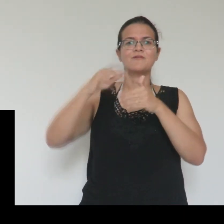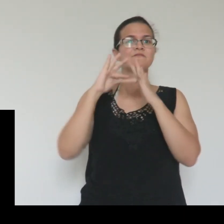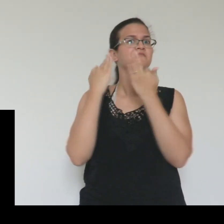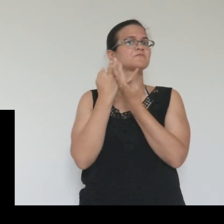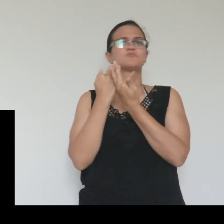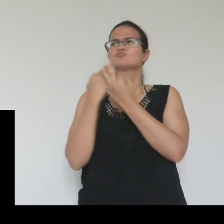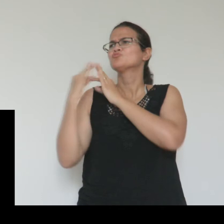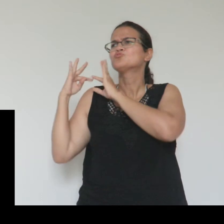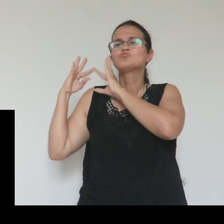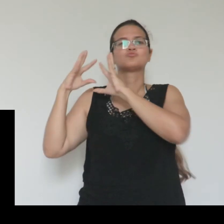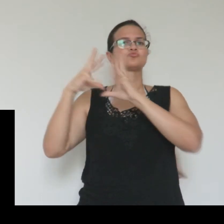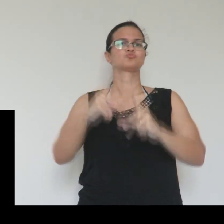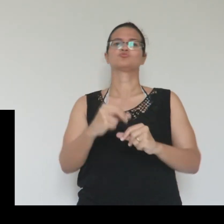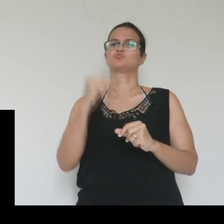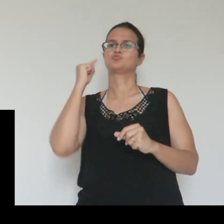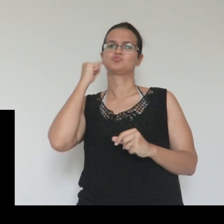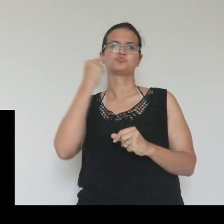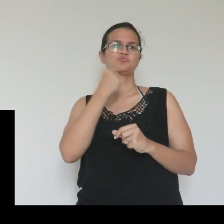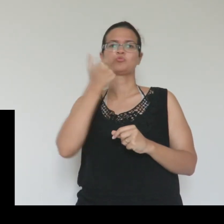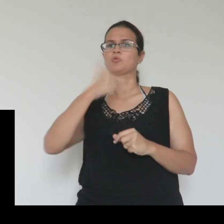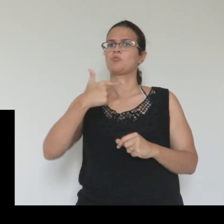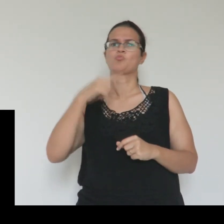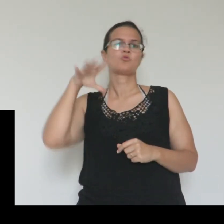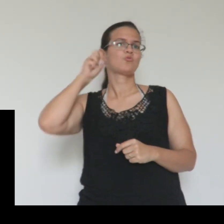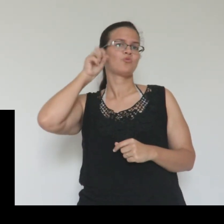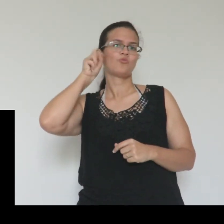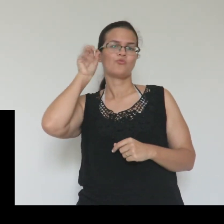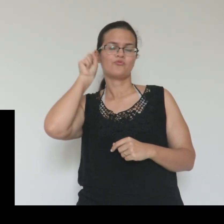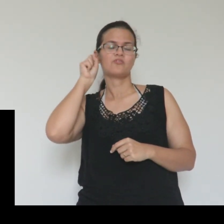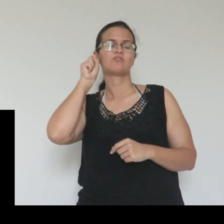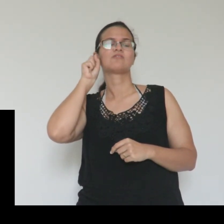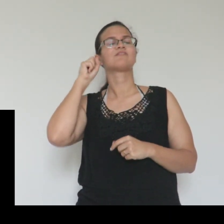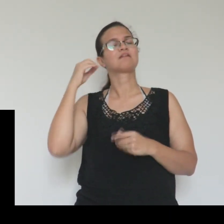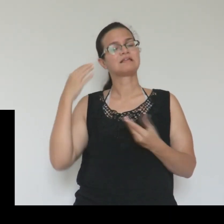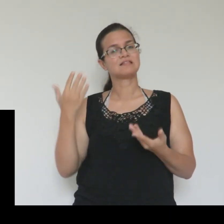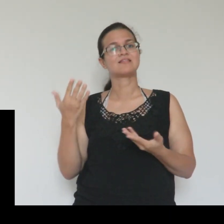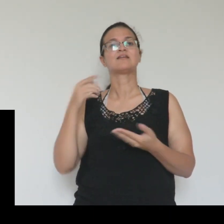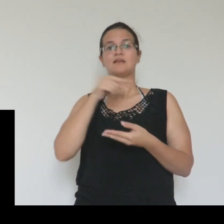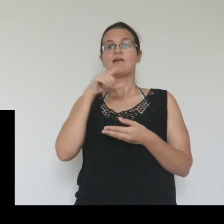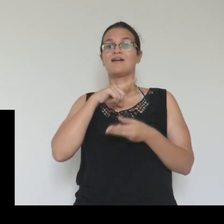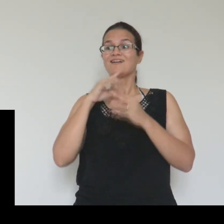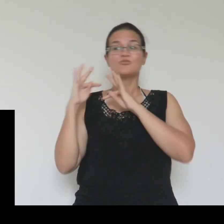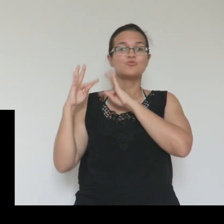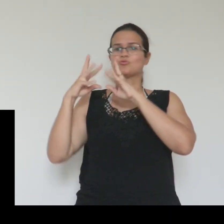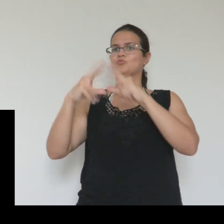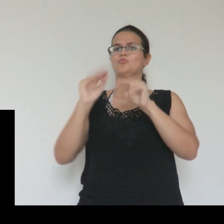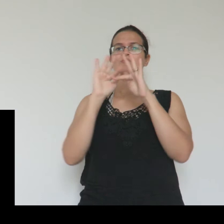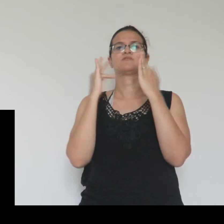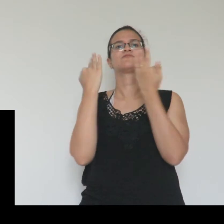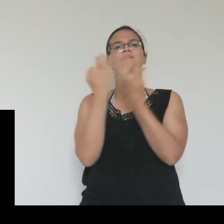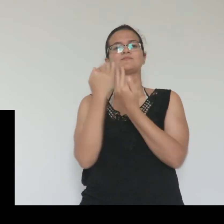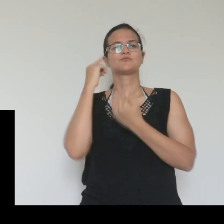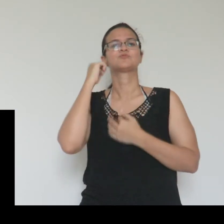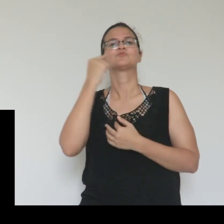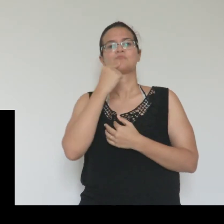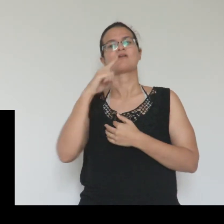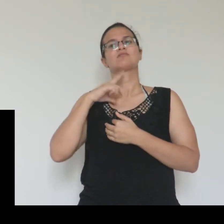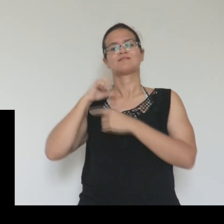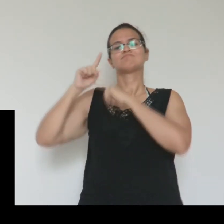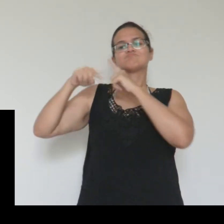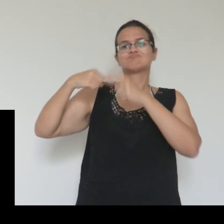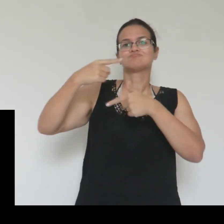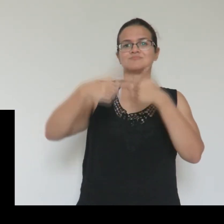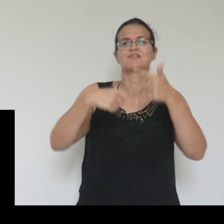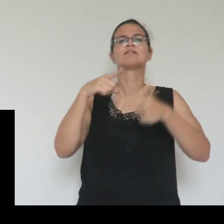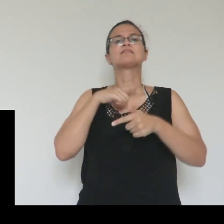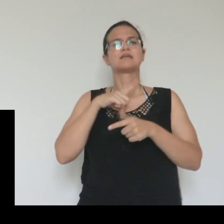ali é hereditário. Nós temos outra família também em Goiânia, que é a família dos pernês. Então assim,